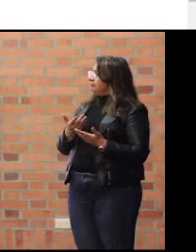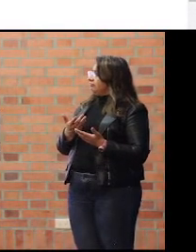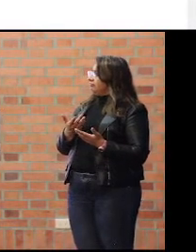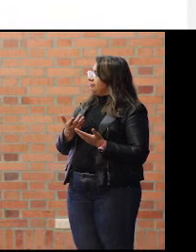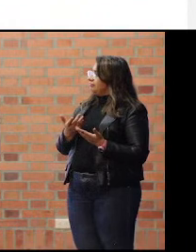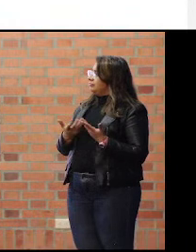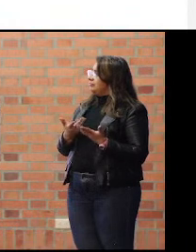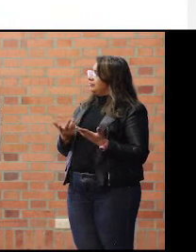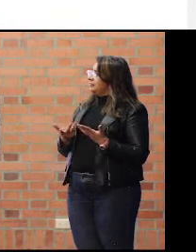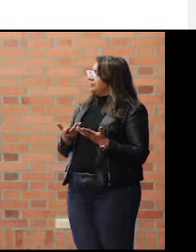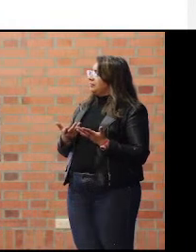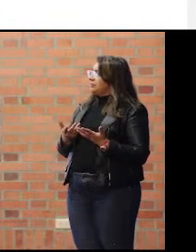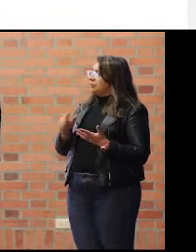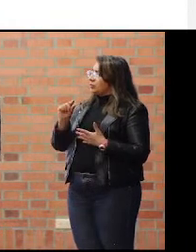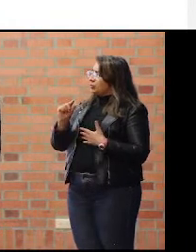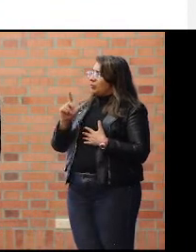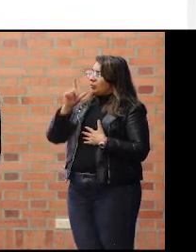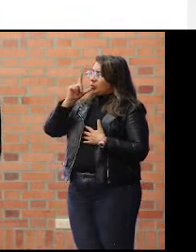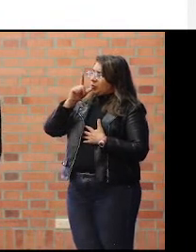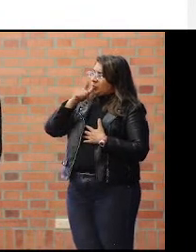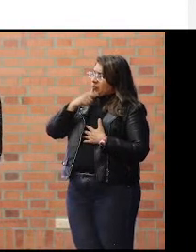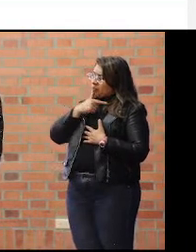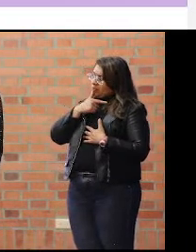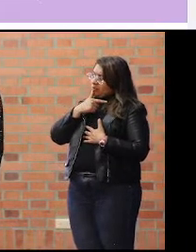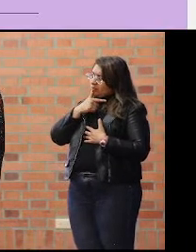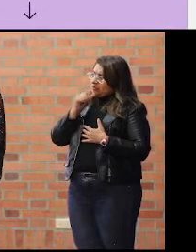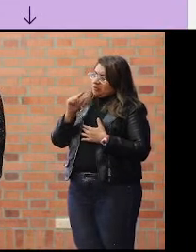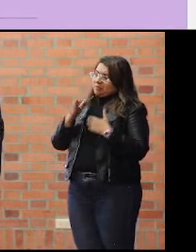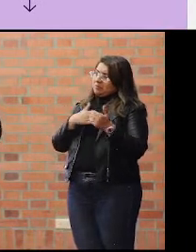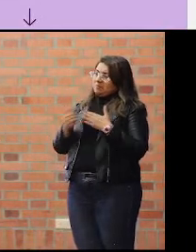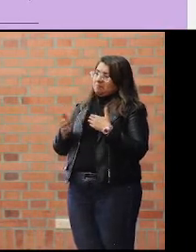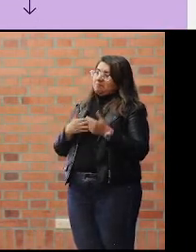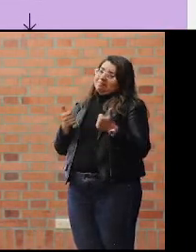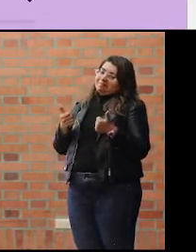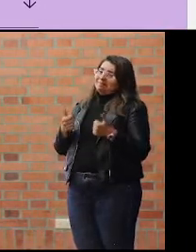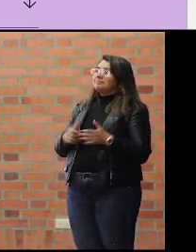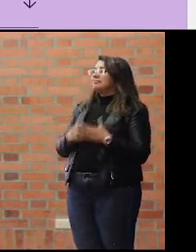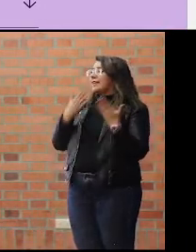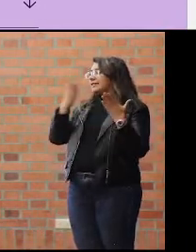una tristeza dulce Muchas gracias